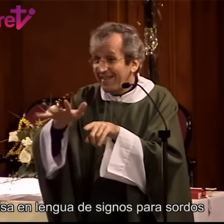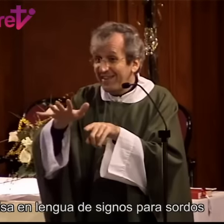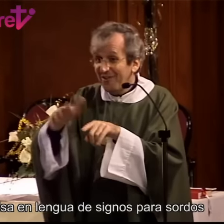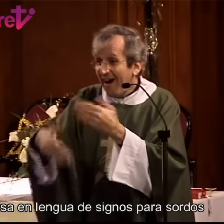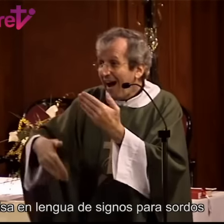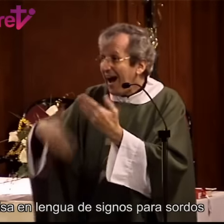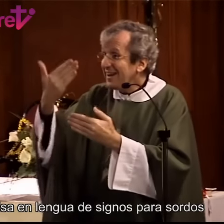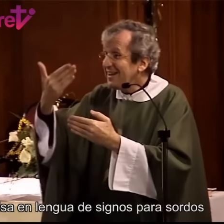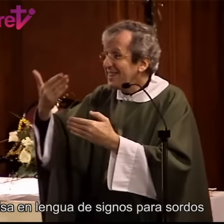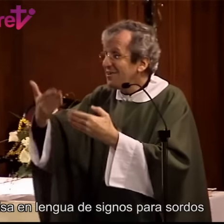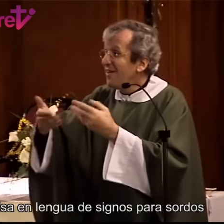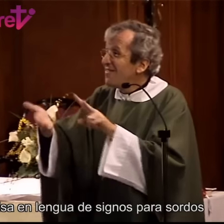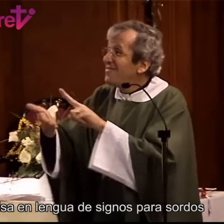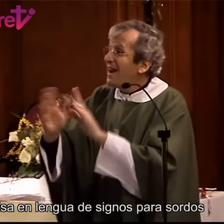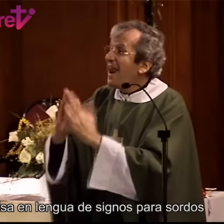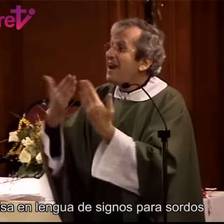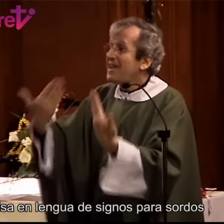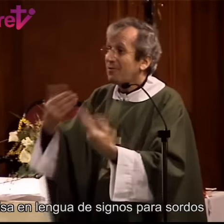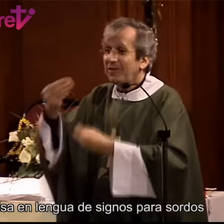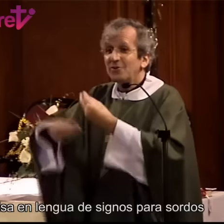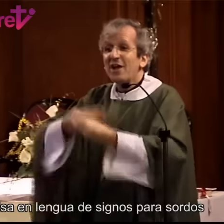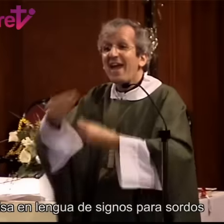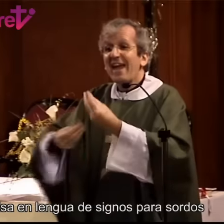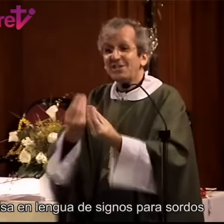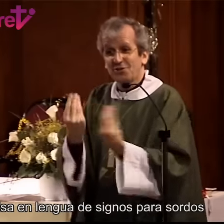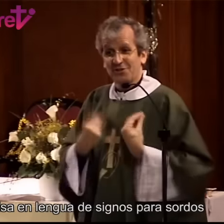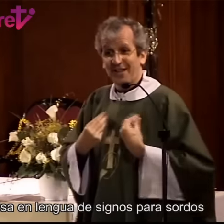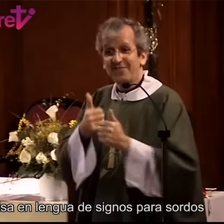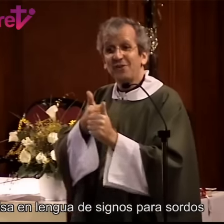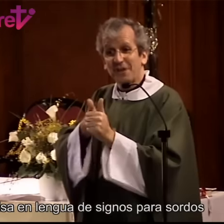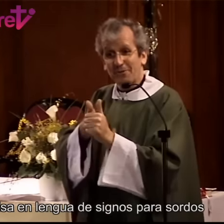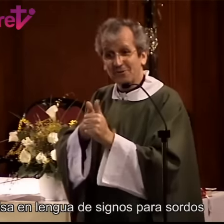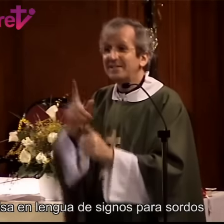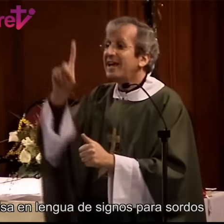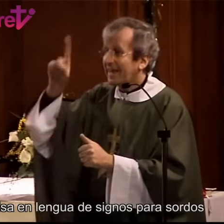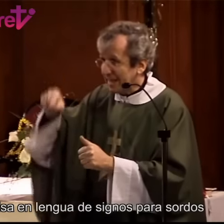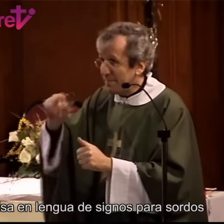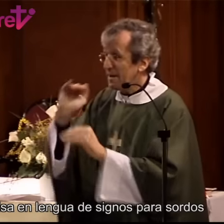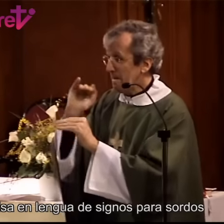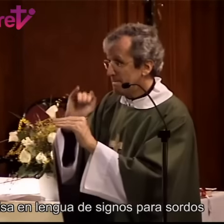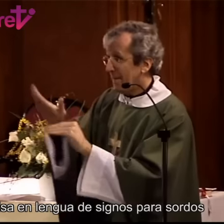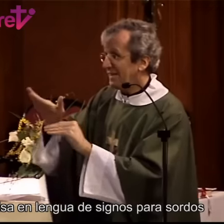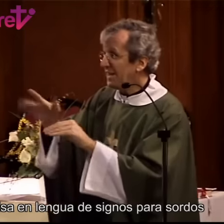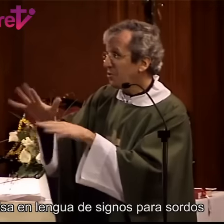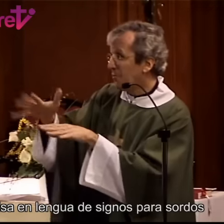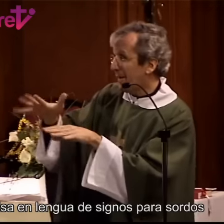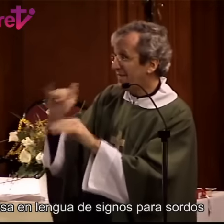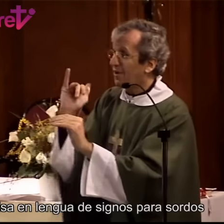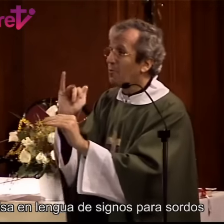parecido al inicio del libro de los Hechos de los Apóstoles, que también va dirigido, como parecía, como una